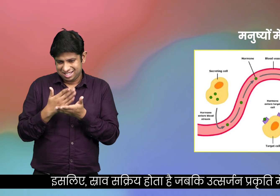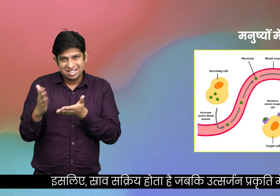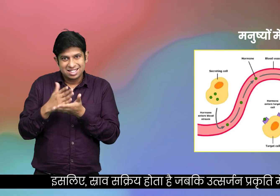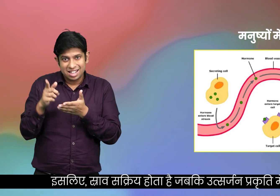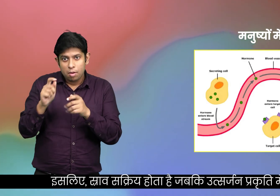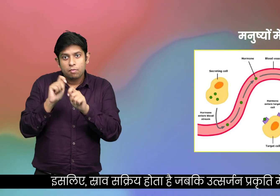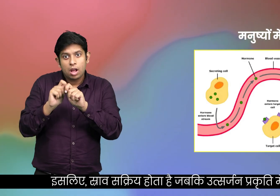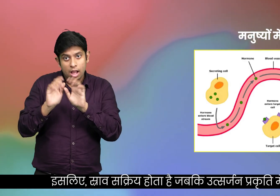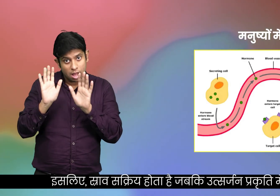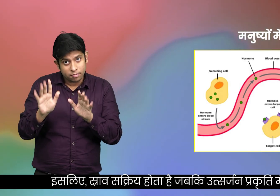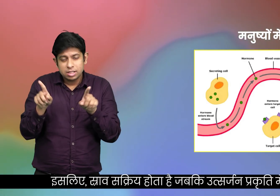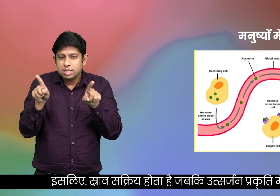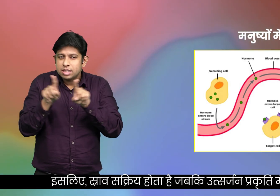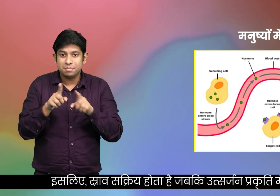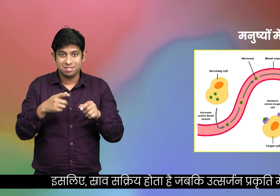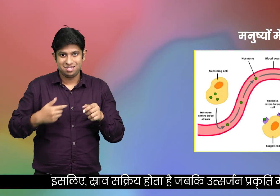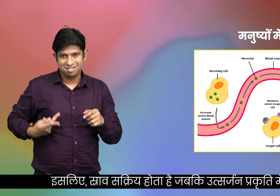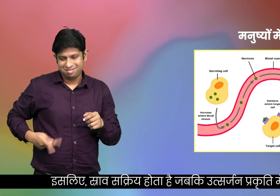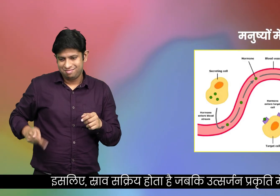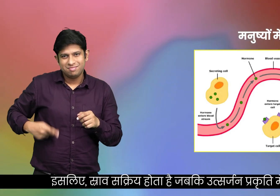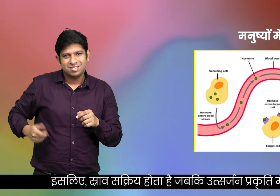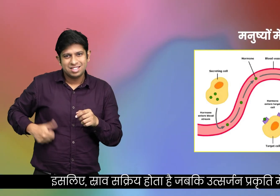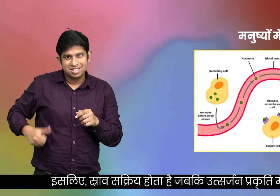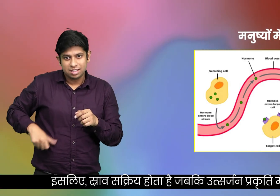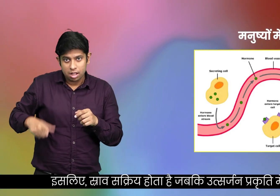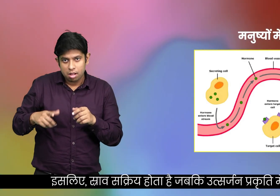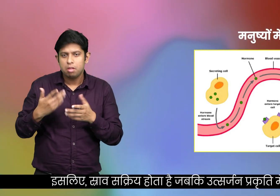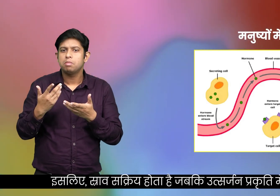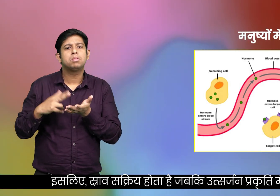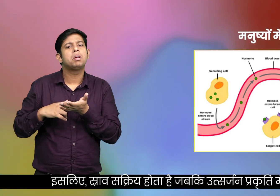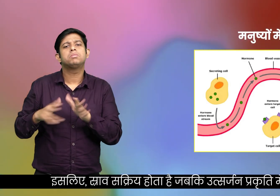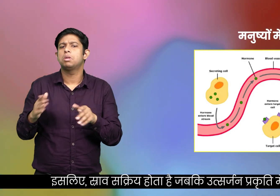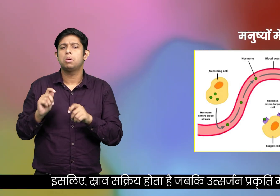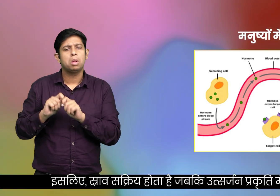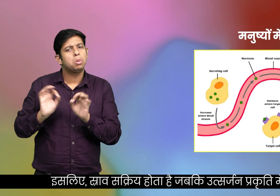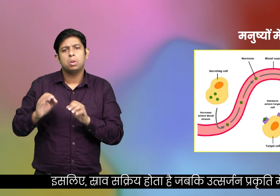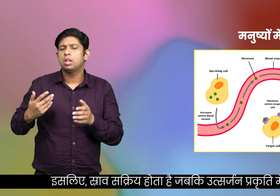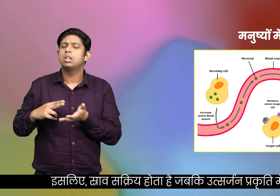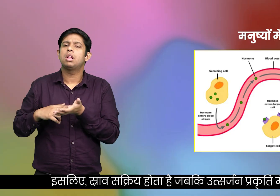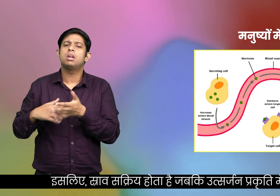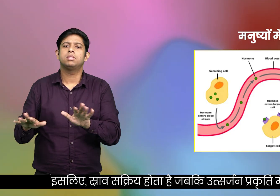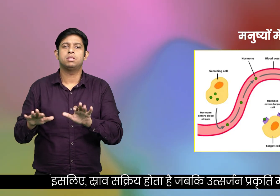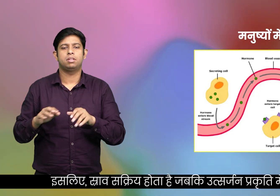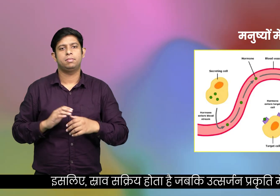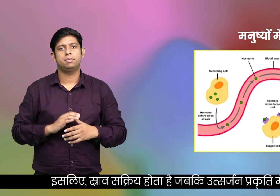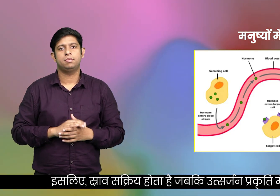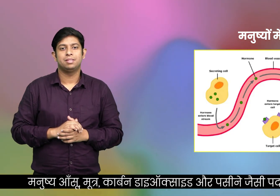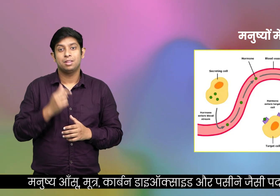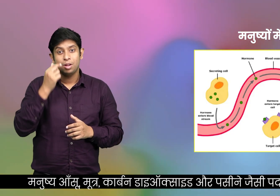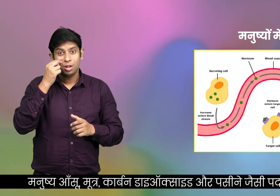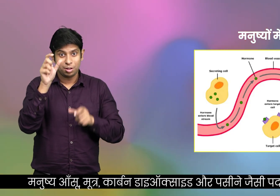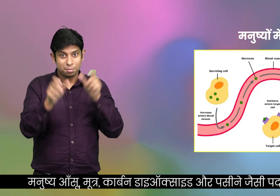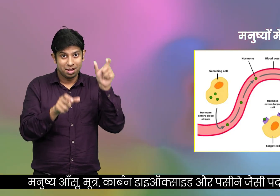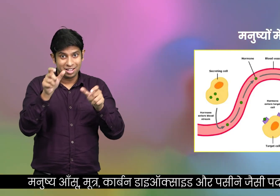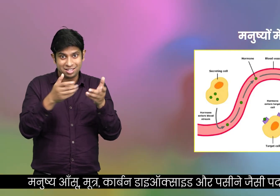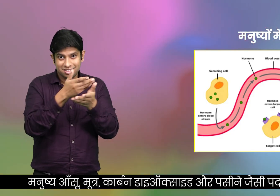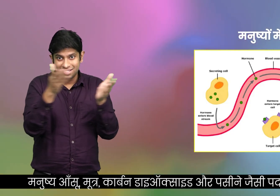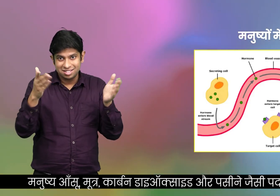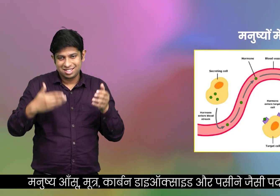स्त्रव सक्रिय होता है जबकि उत्सर्जन प्रकृति में निष्क्रिय होता है। मनुष्य आंसू,